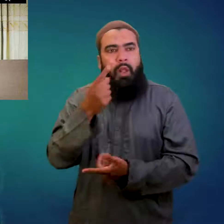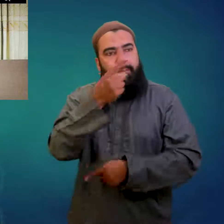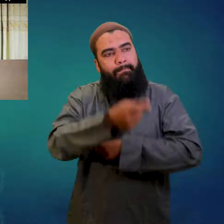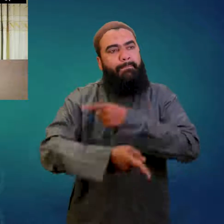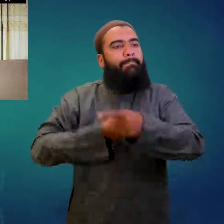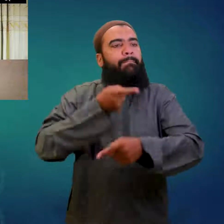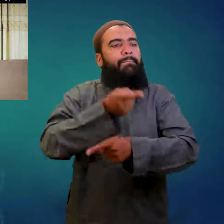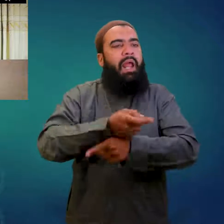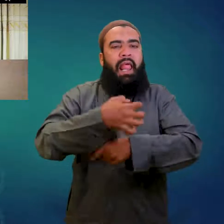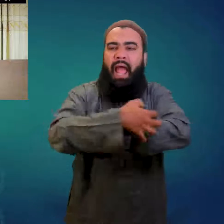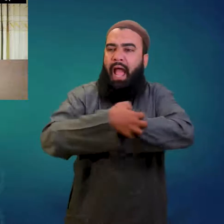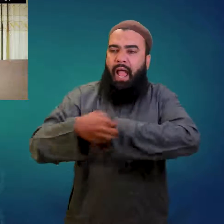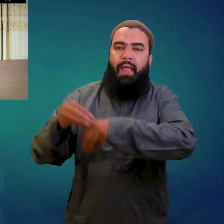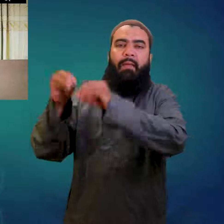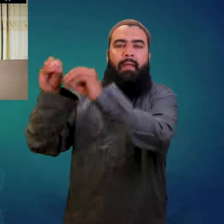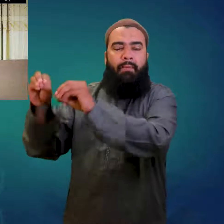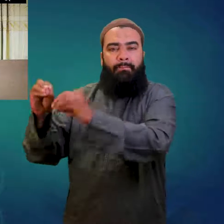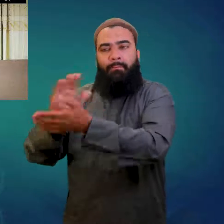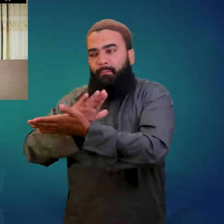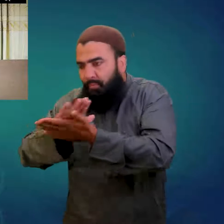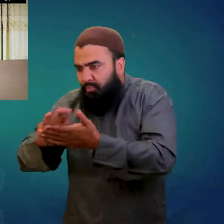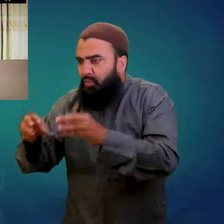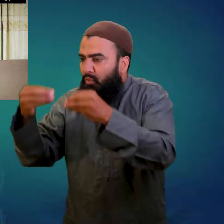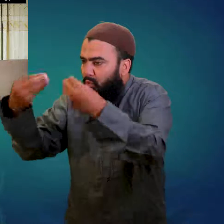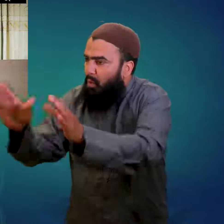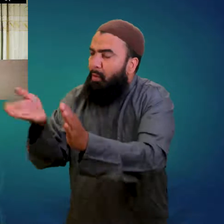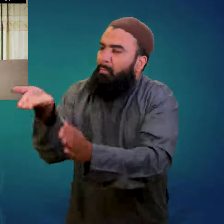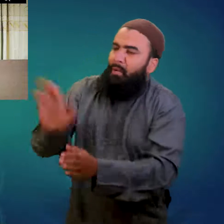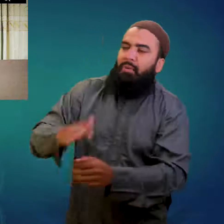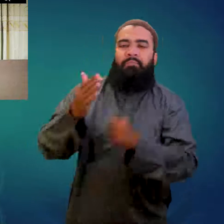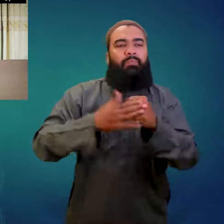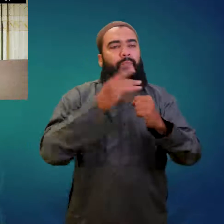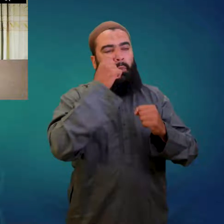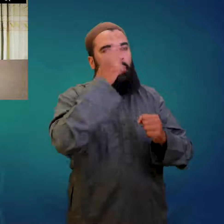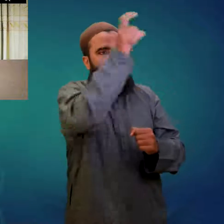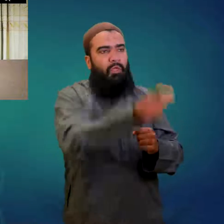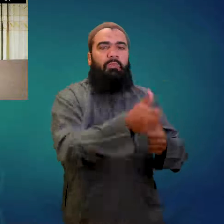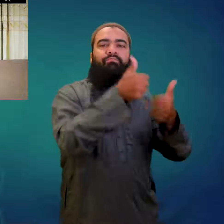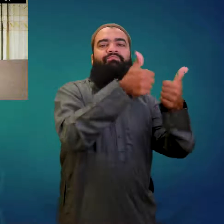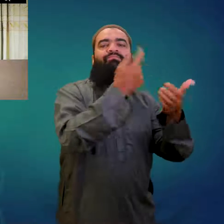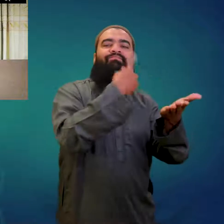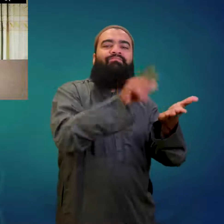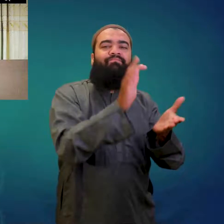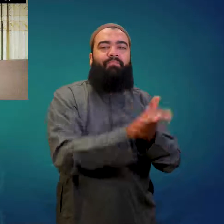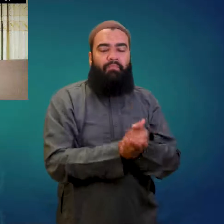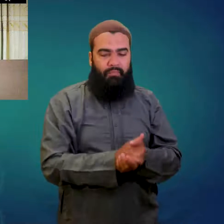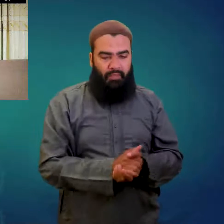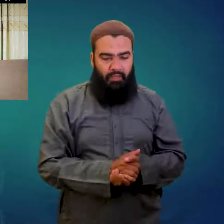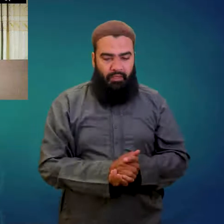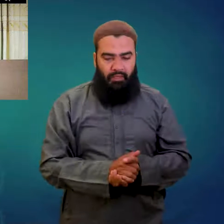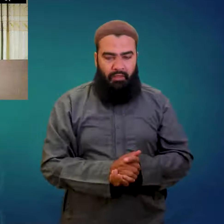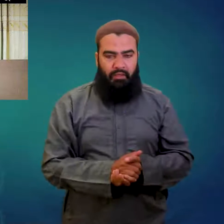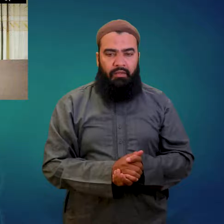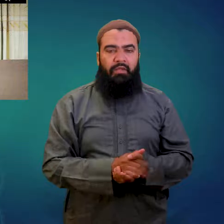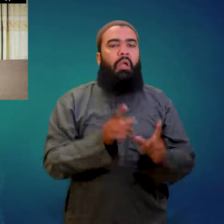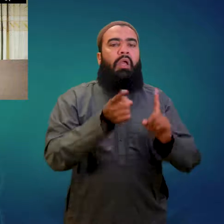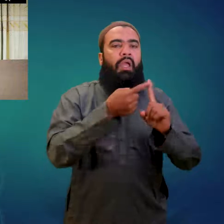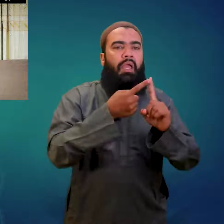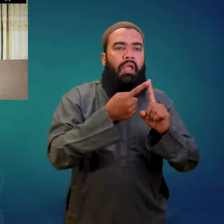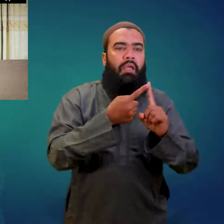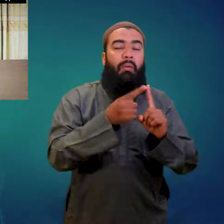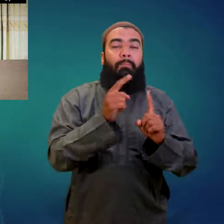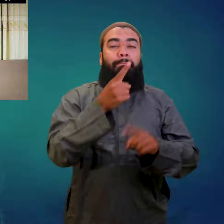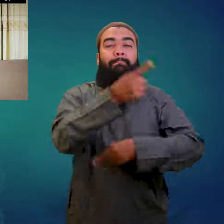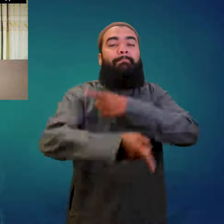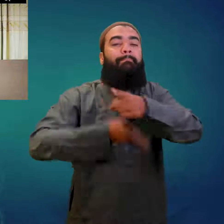بغیر کفارہ کے بیوی اس کے لیے حلال نہ ہوگی۔ اور زہار کا کفارہ یہ ہے کہ ایک